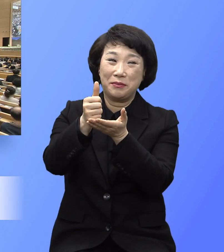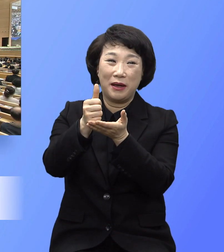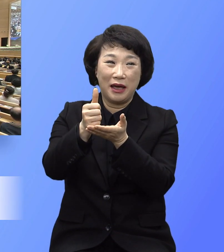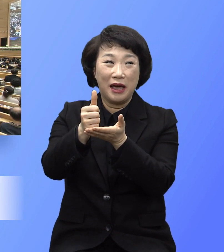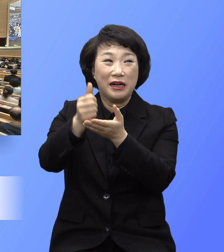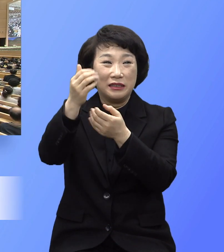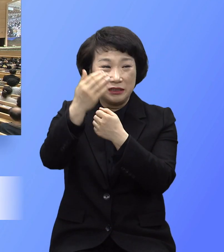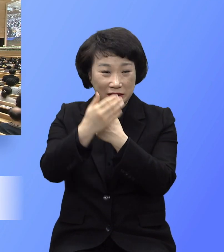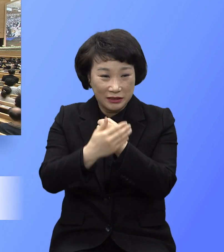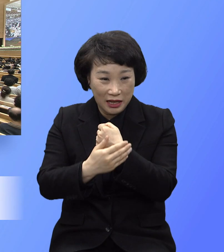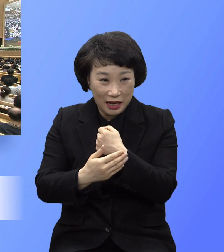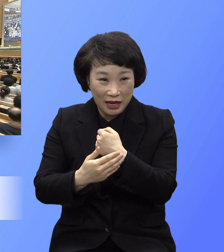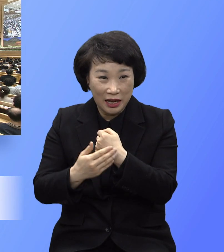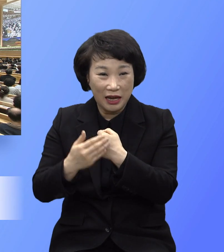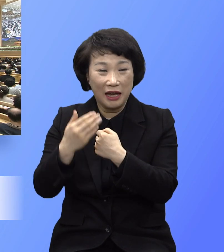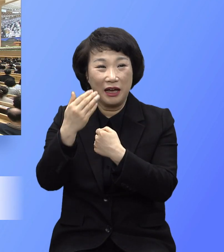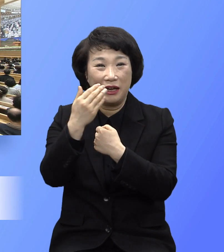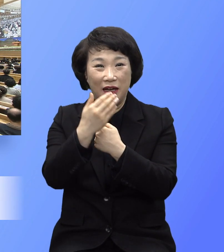하나님의